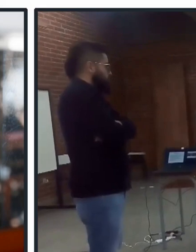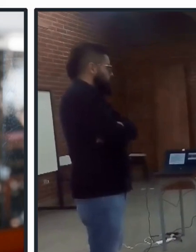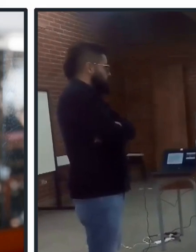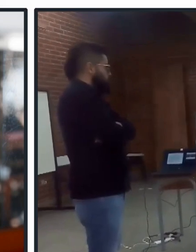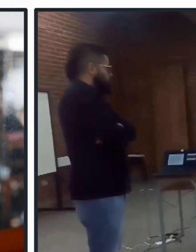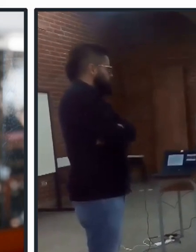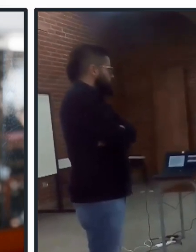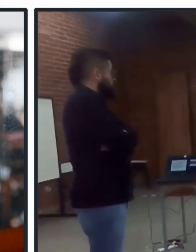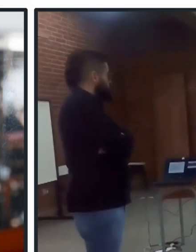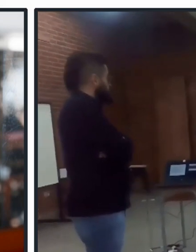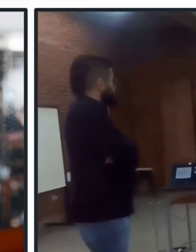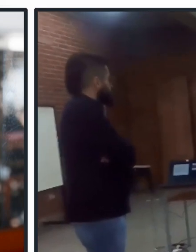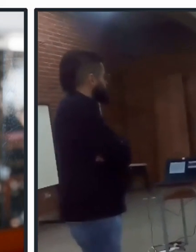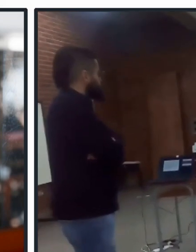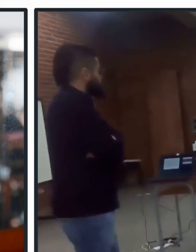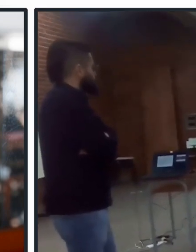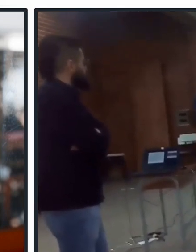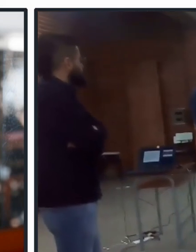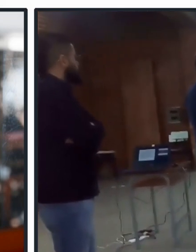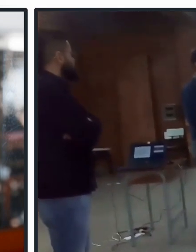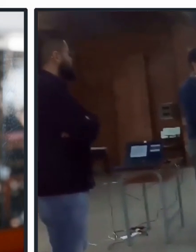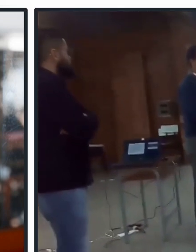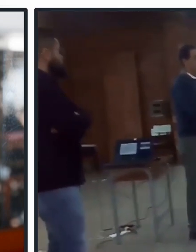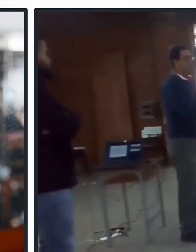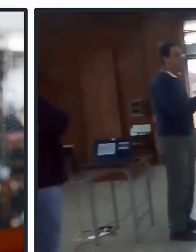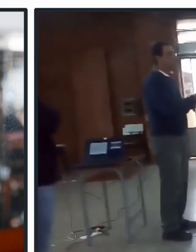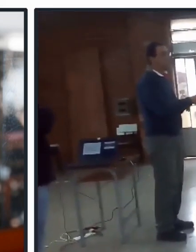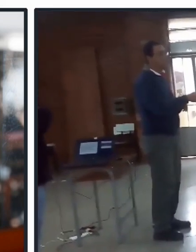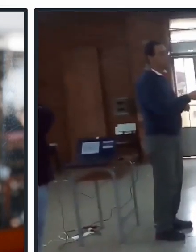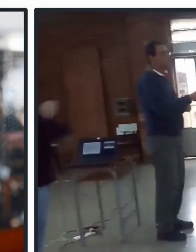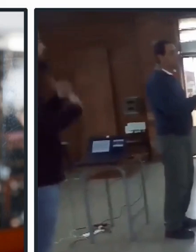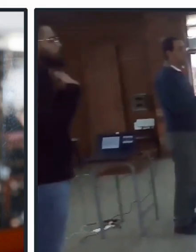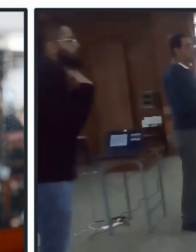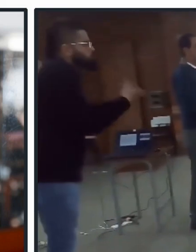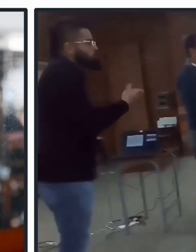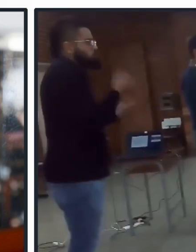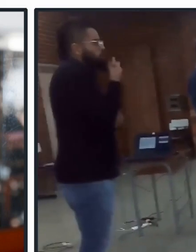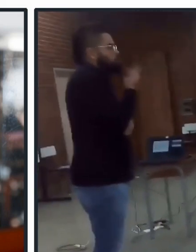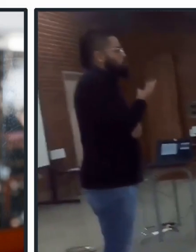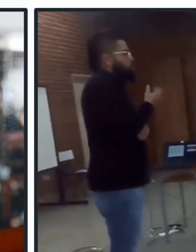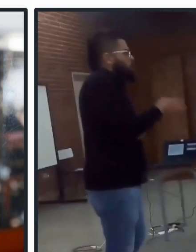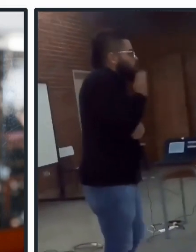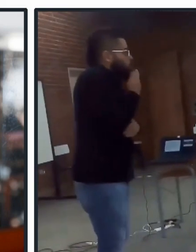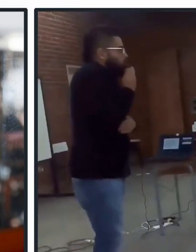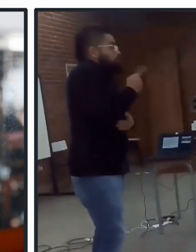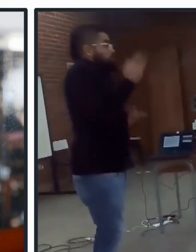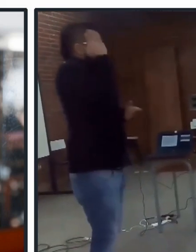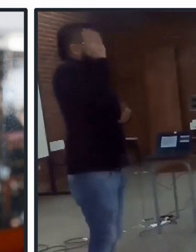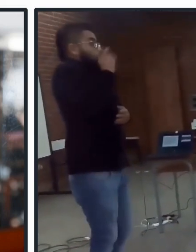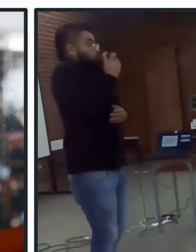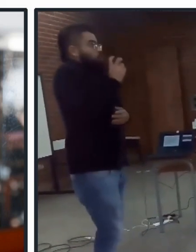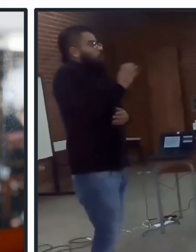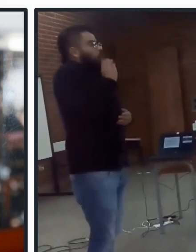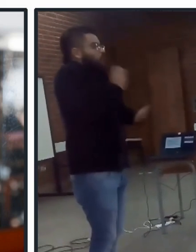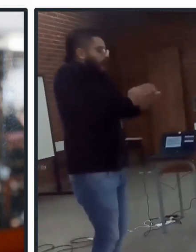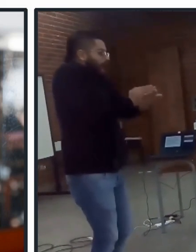se le tiene que dar el espacio a las personas con discapacidad auditiva, y cosas que de repente por el camino, por el transitar de